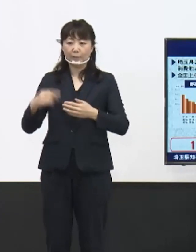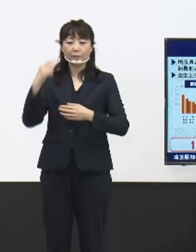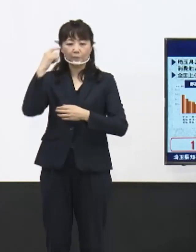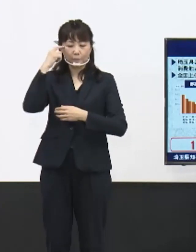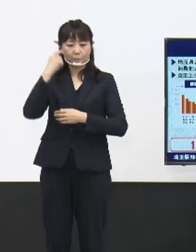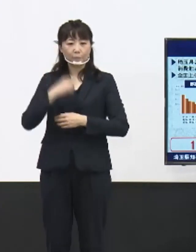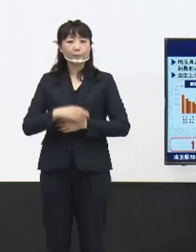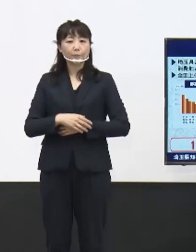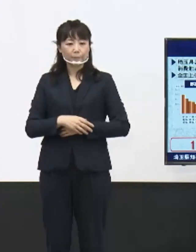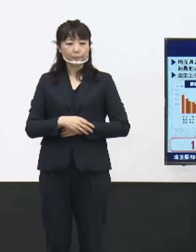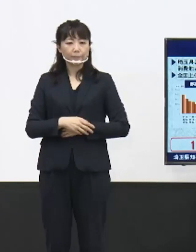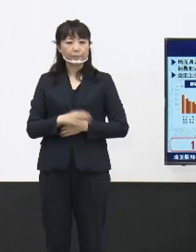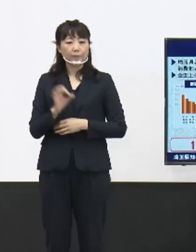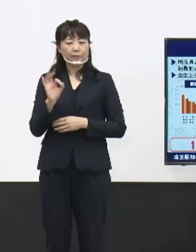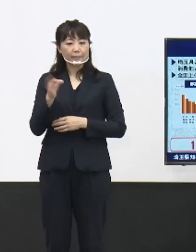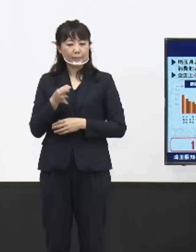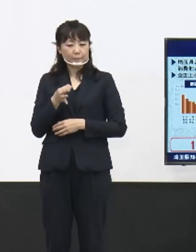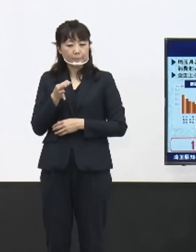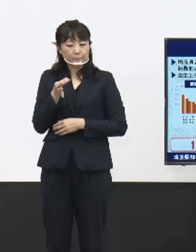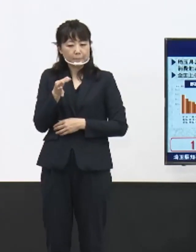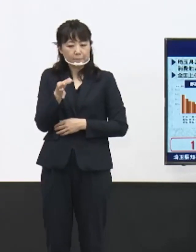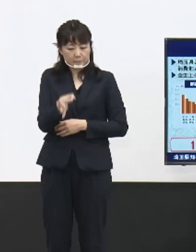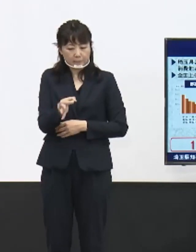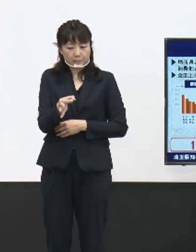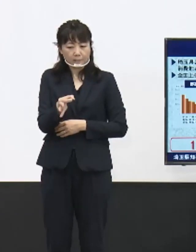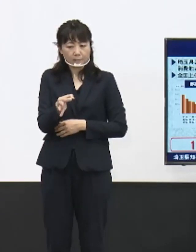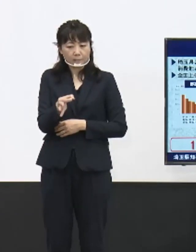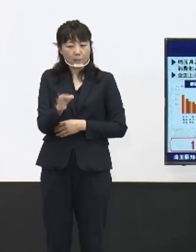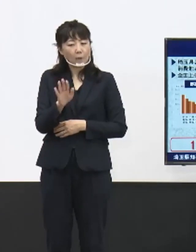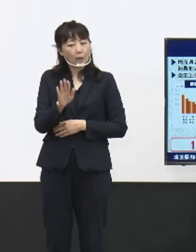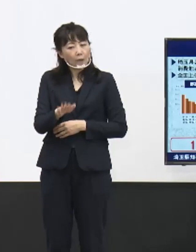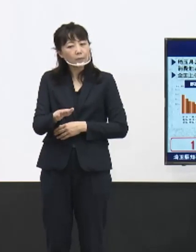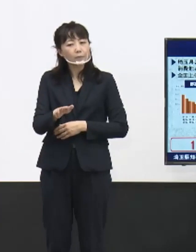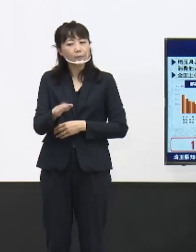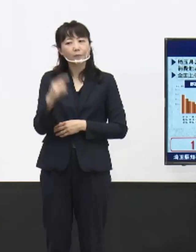々としては税金を投じるような判断もありうべしと思っています。